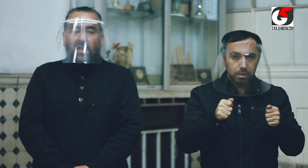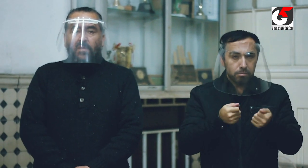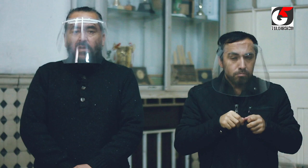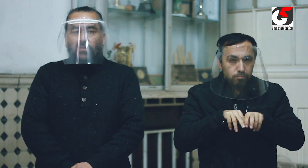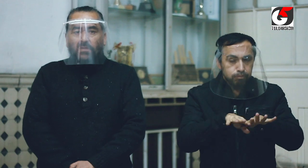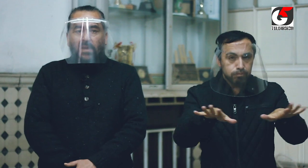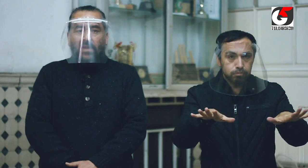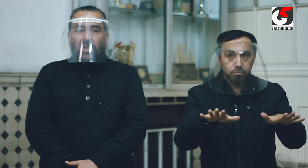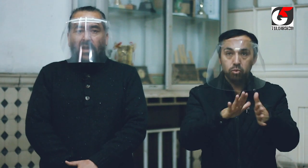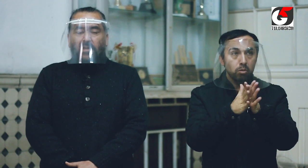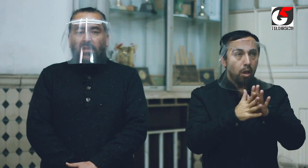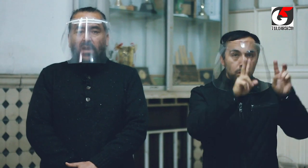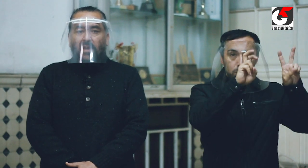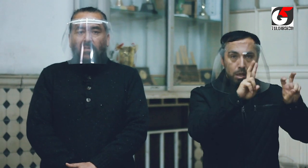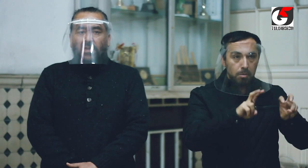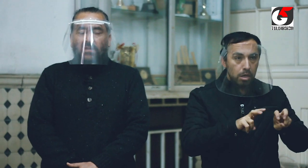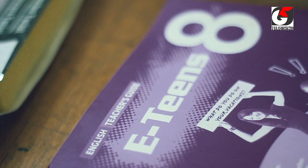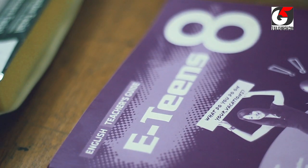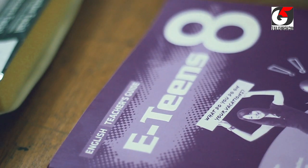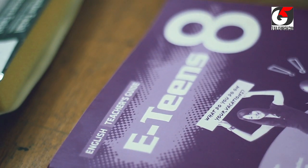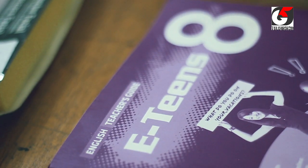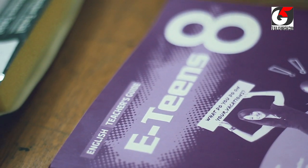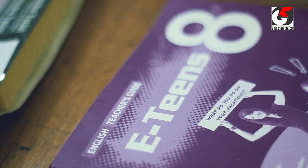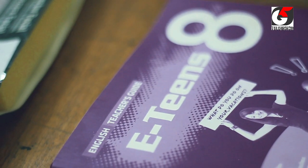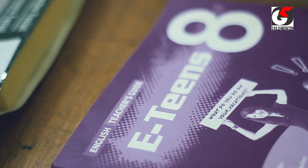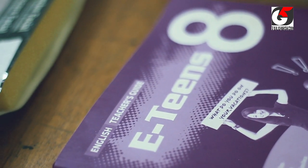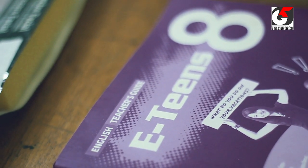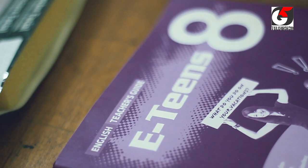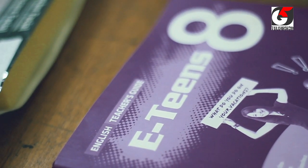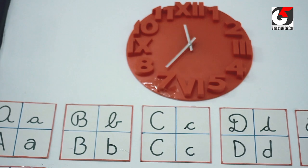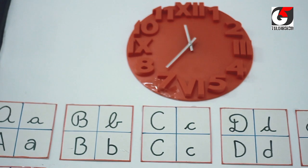la pandemia y otros temas, a través de la lengua de señas.